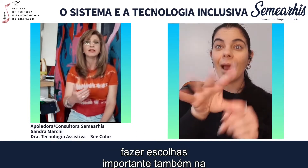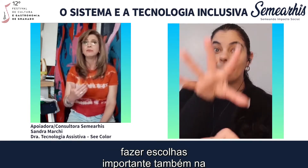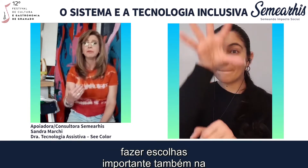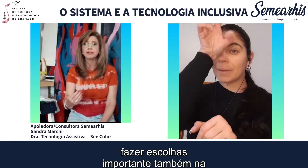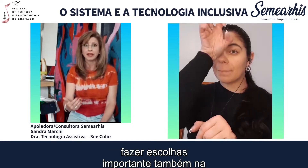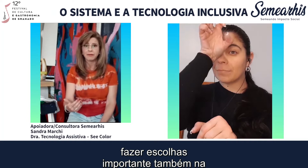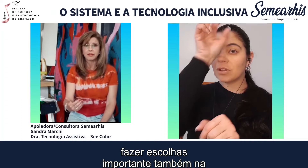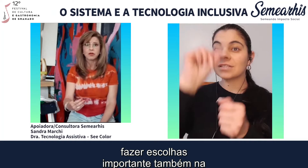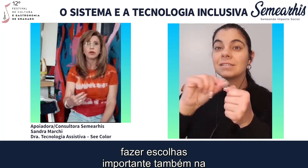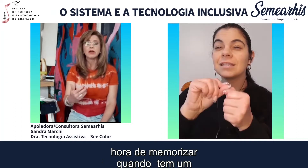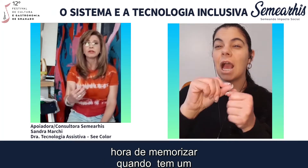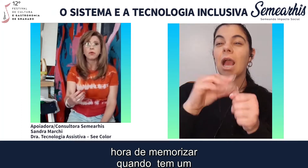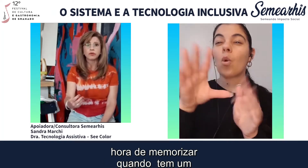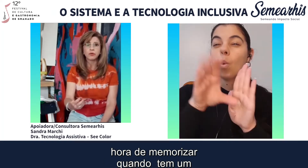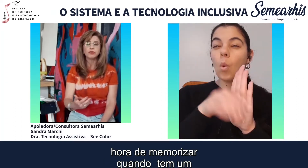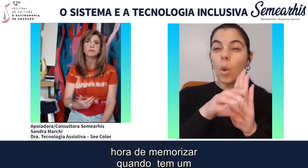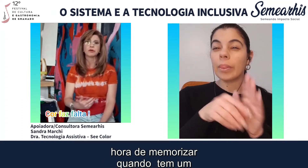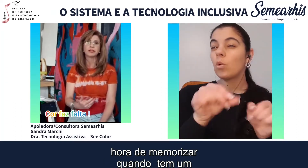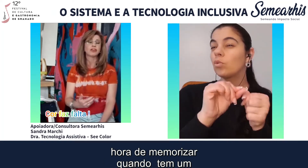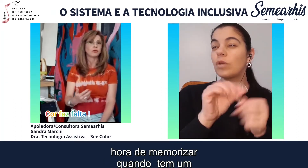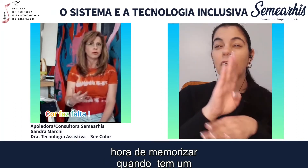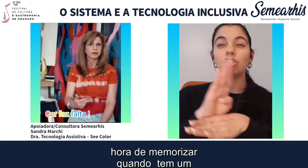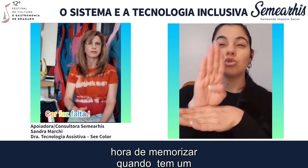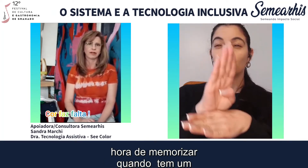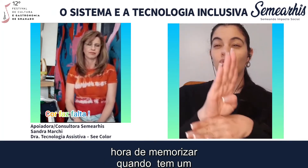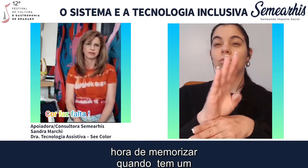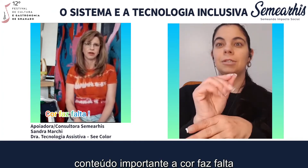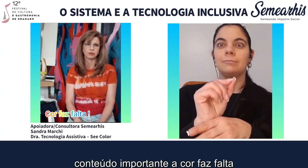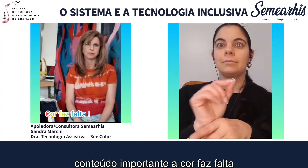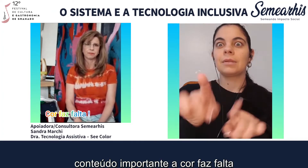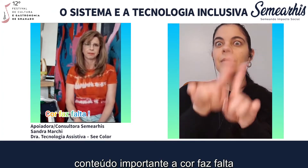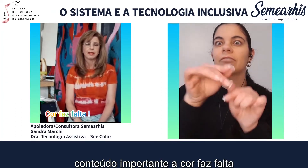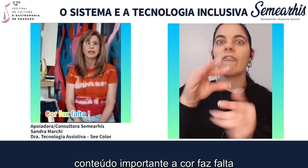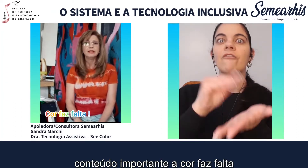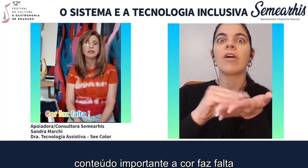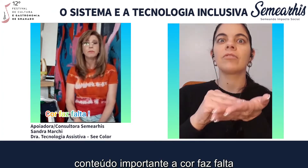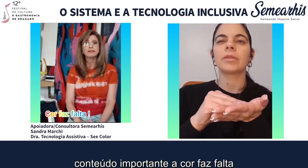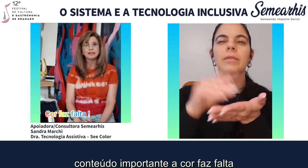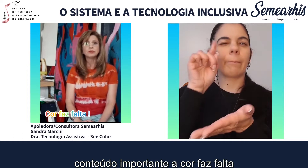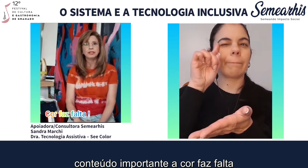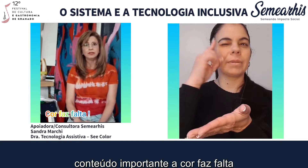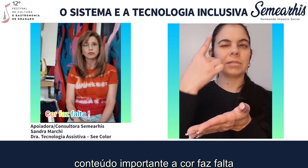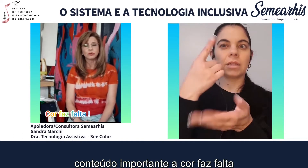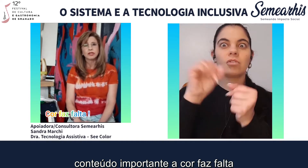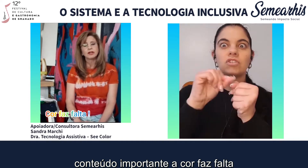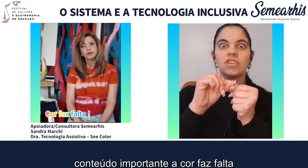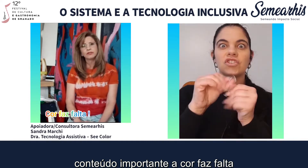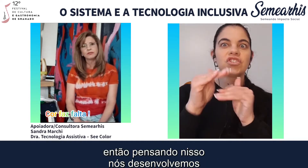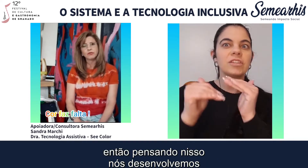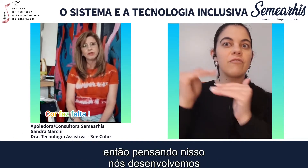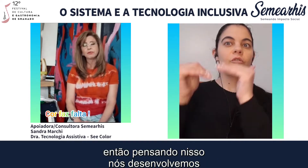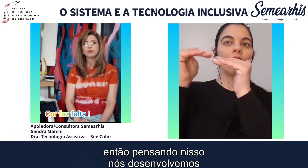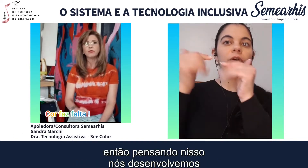na hora de memorizar, quando tem um conteúdo importante, a cor faz falta. Então, pensando nisso,